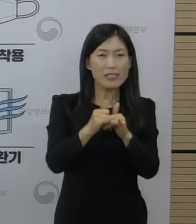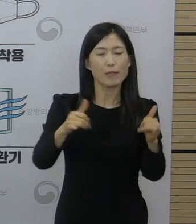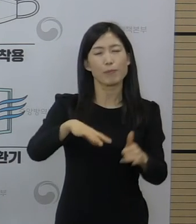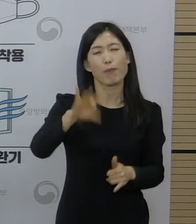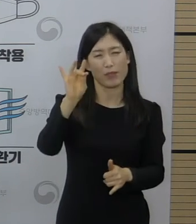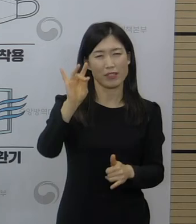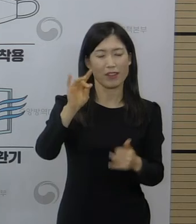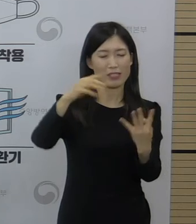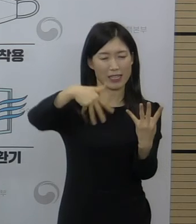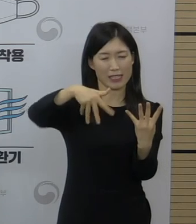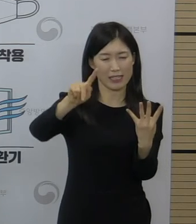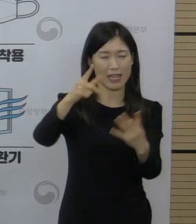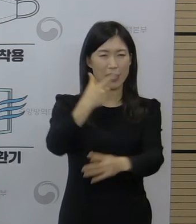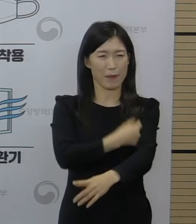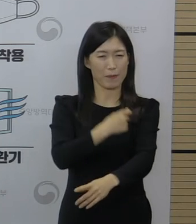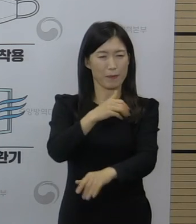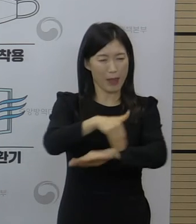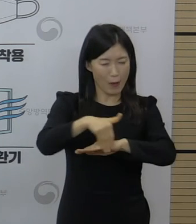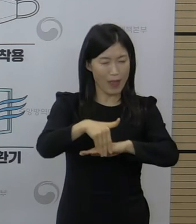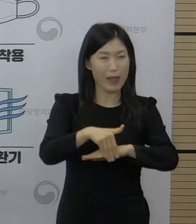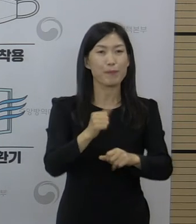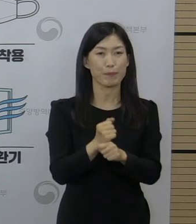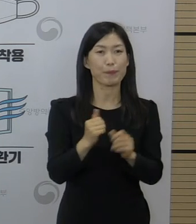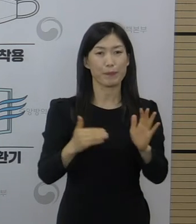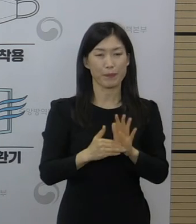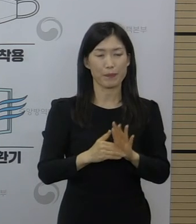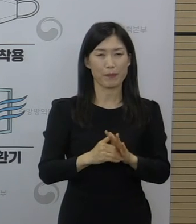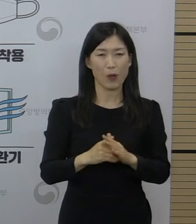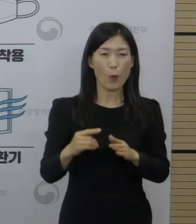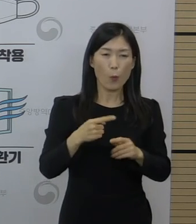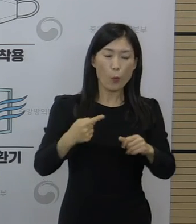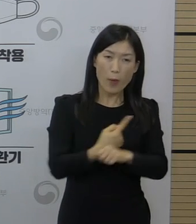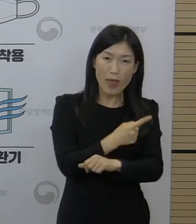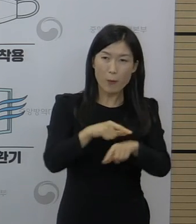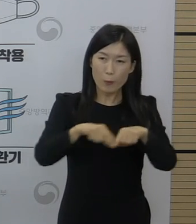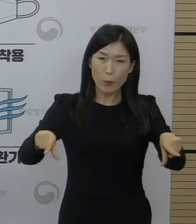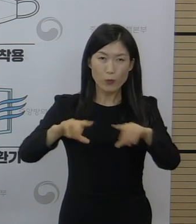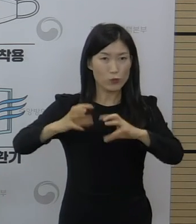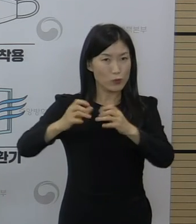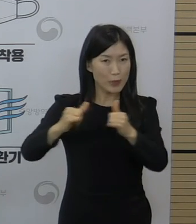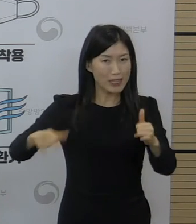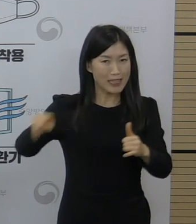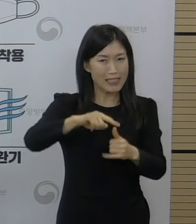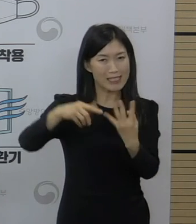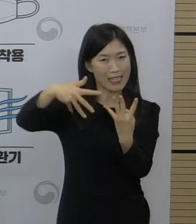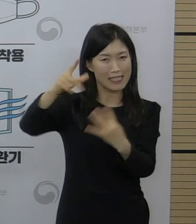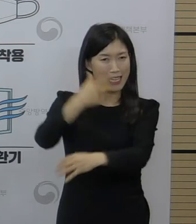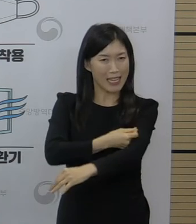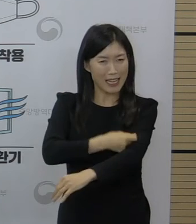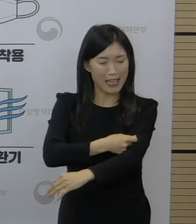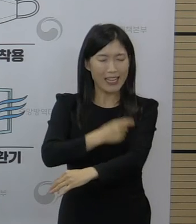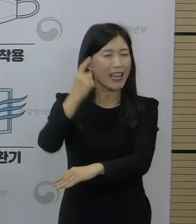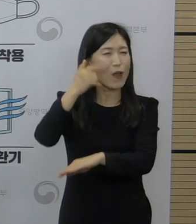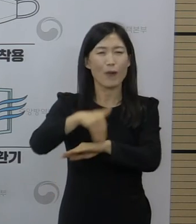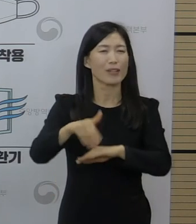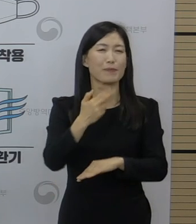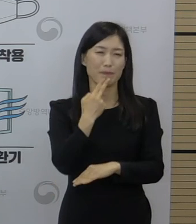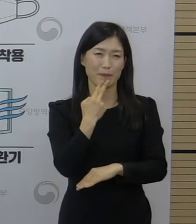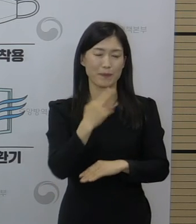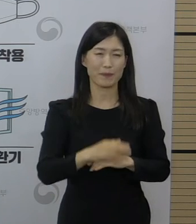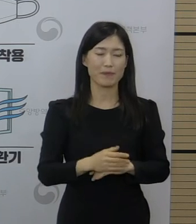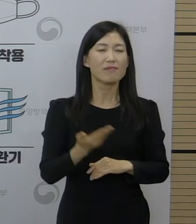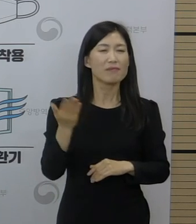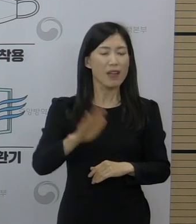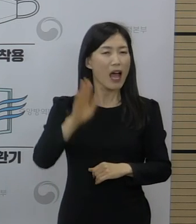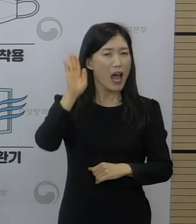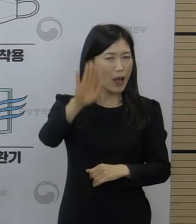되었습니다. 그 이외의 대상에 대한 4차 접종은 아직까지는 추가로 검토하고 있지는 않습니다. 다만 유행 상황에